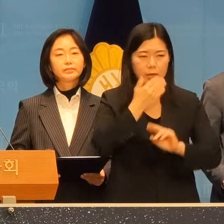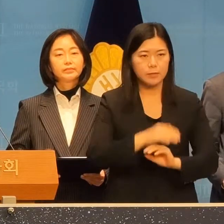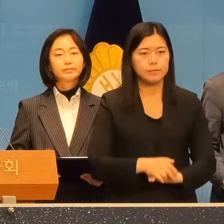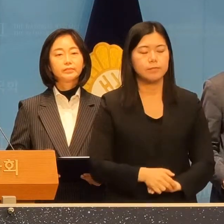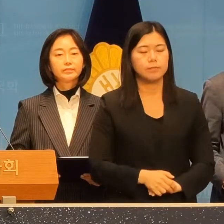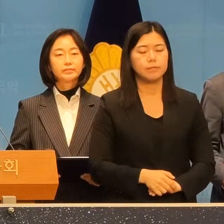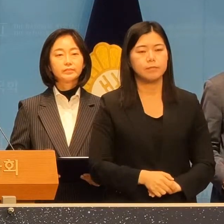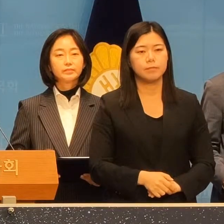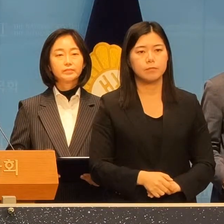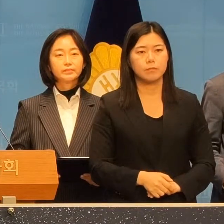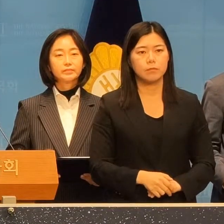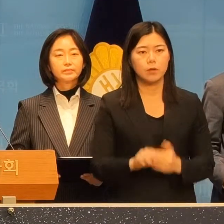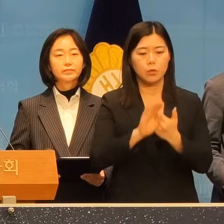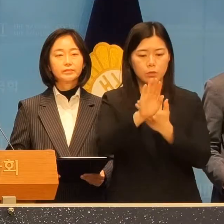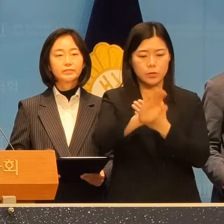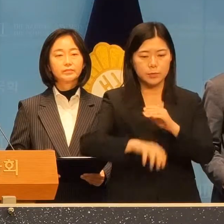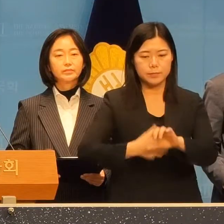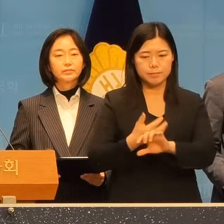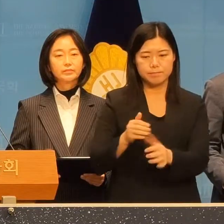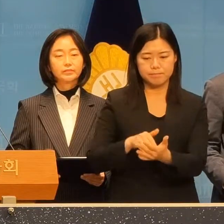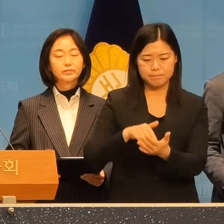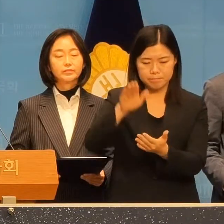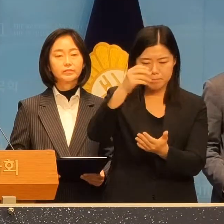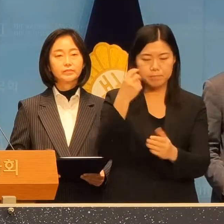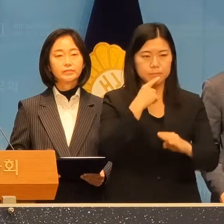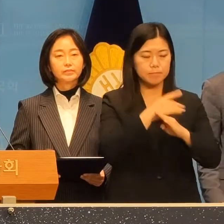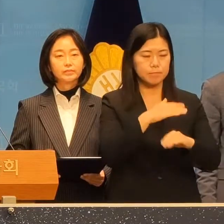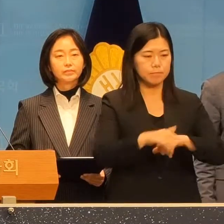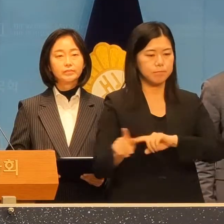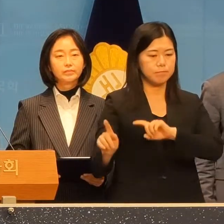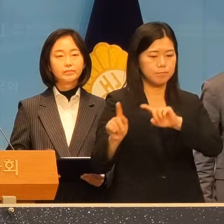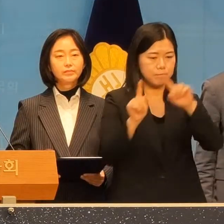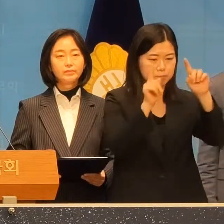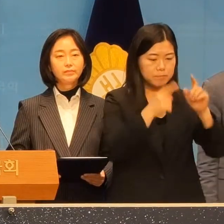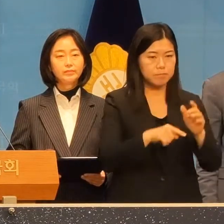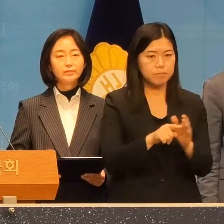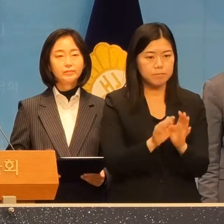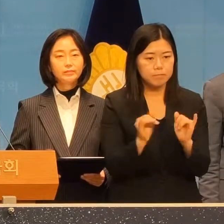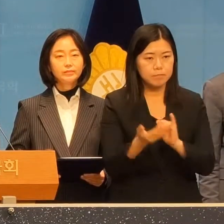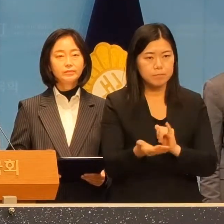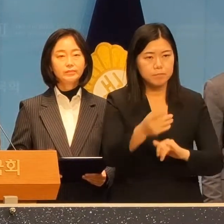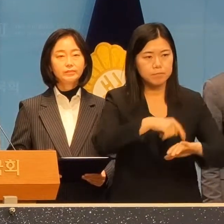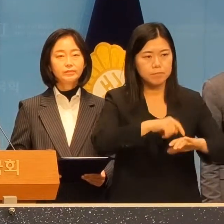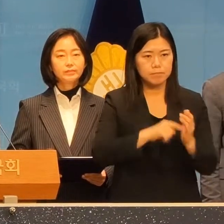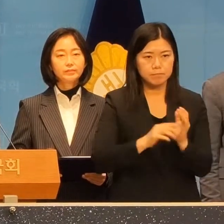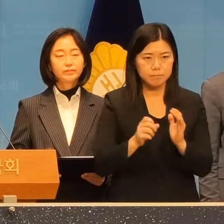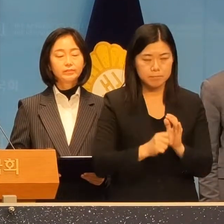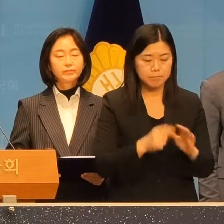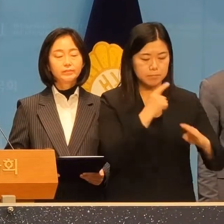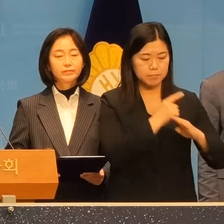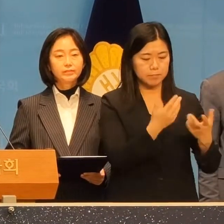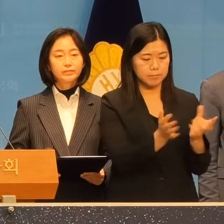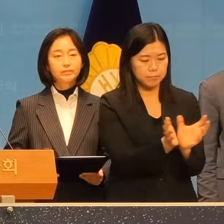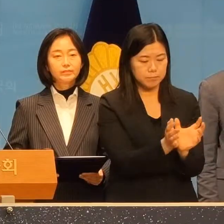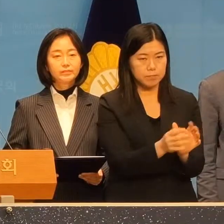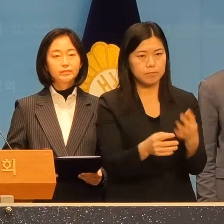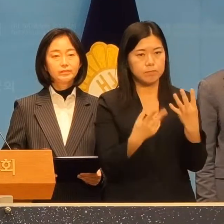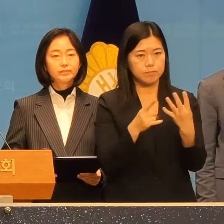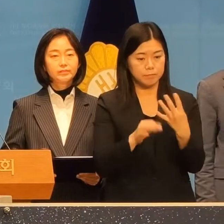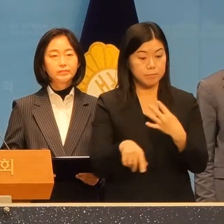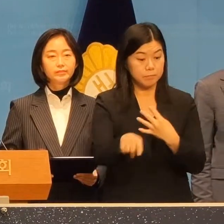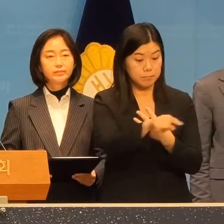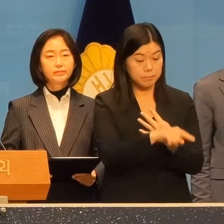있었습니다. 이후 내란 종식과 민주주의 회복을 바라는 국민의 염원을 담아 더불어민주당과